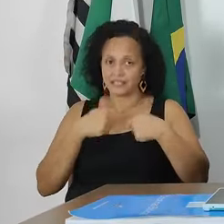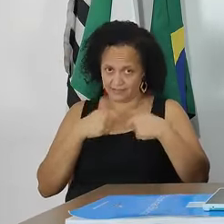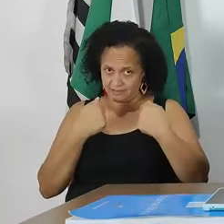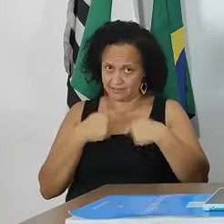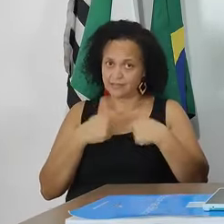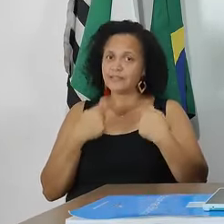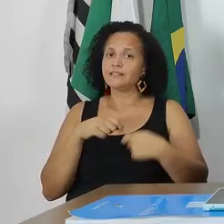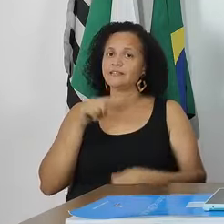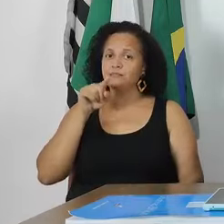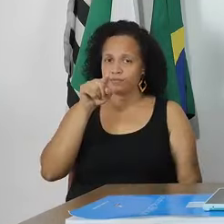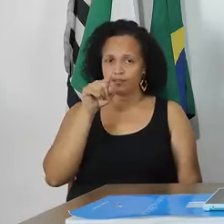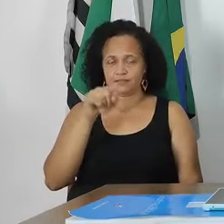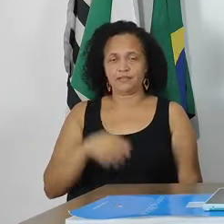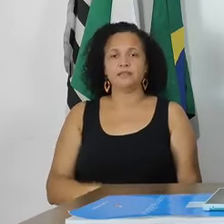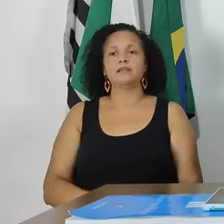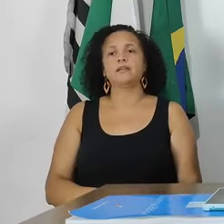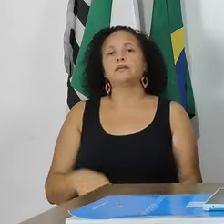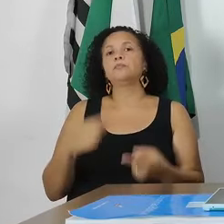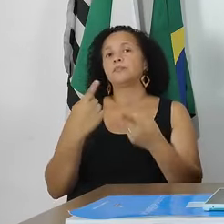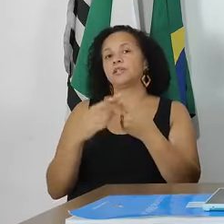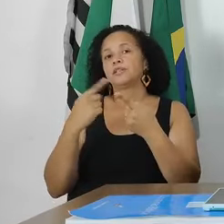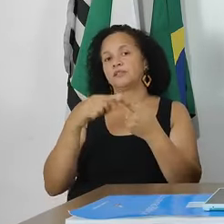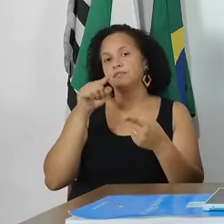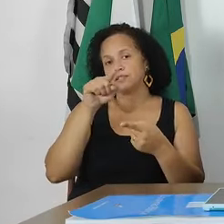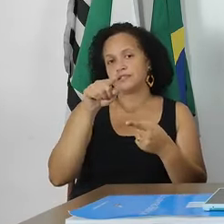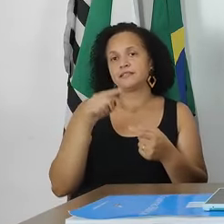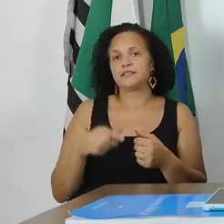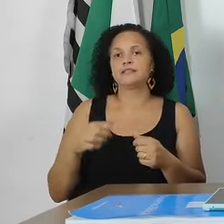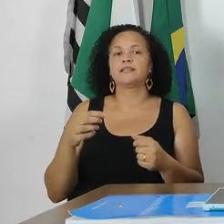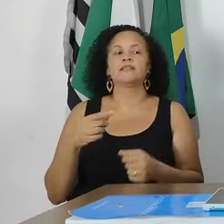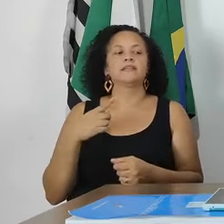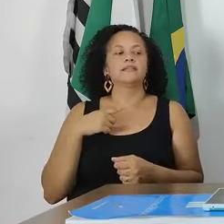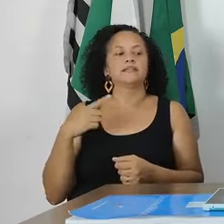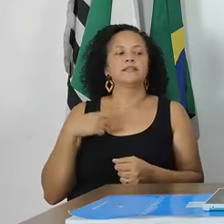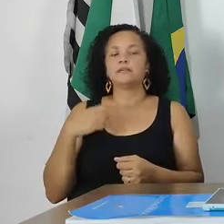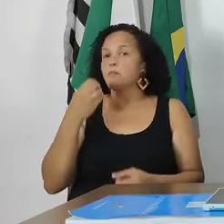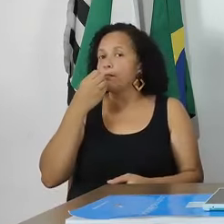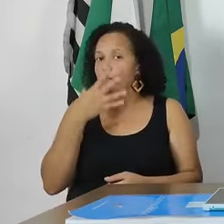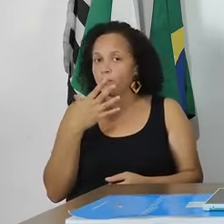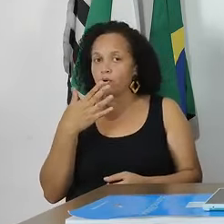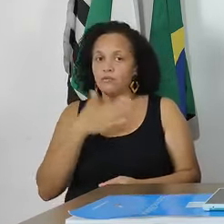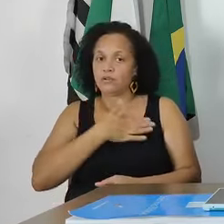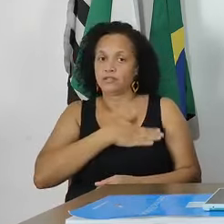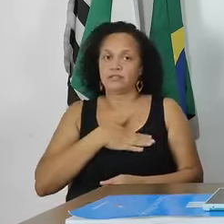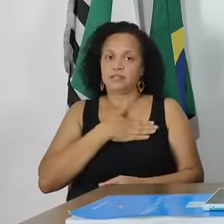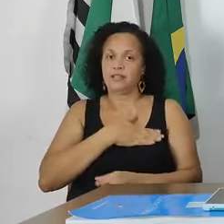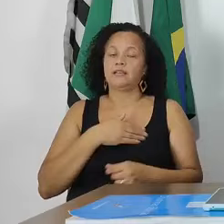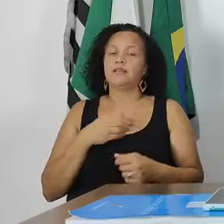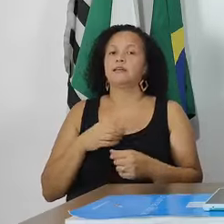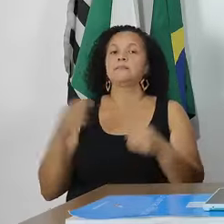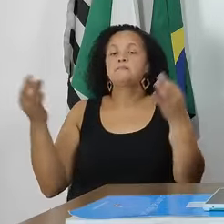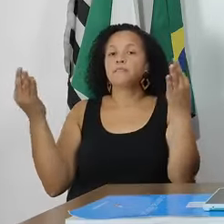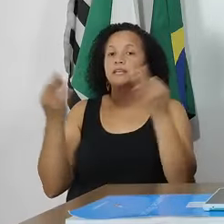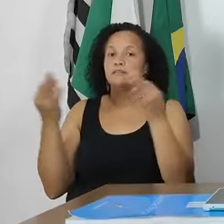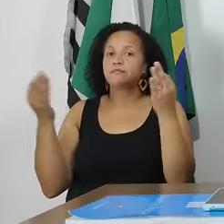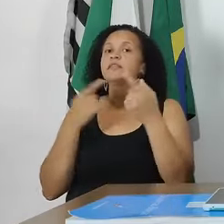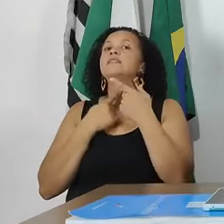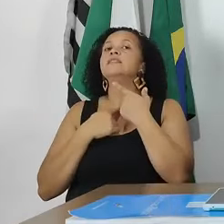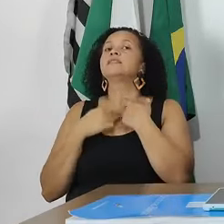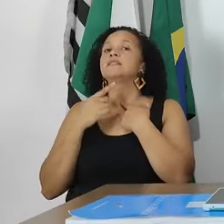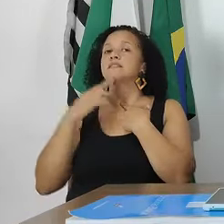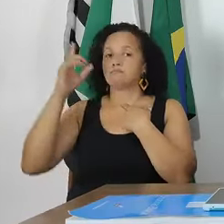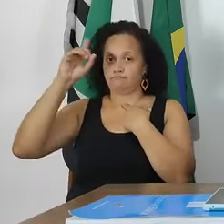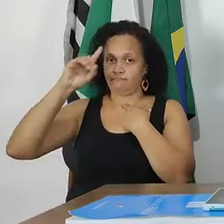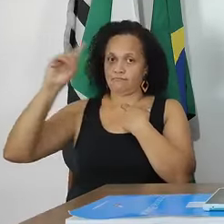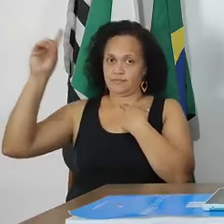nós não vamos experimentar a boa, agradável e perfeita vontade de Deus. Não vamos. Porque Jesus deixa claro